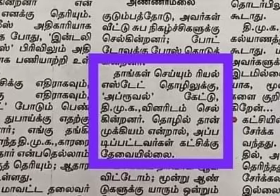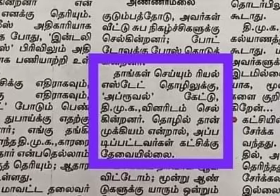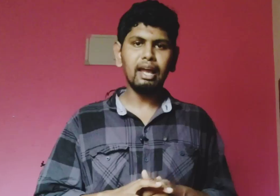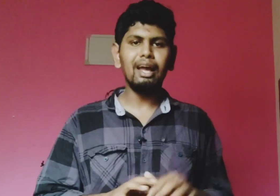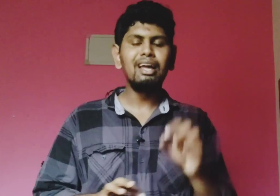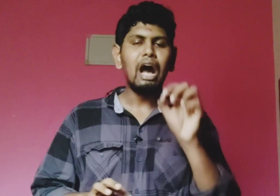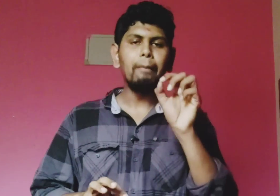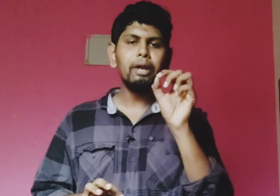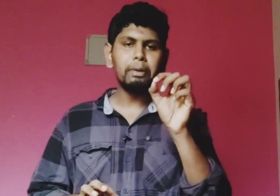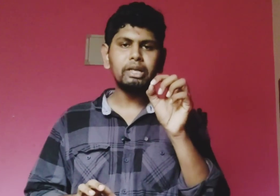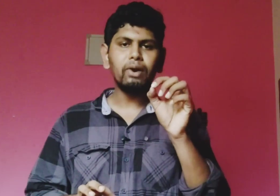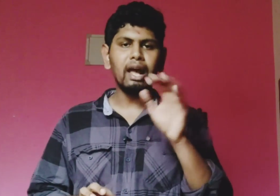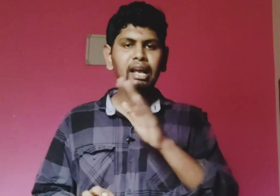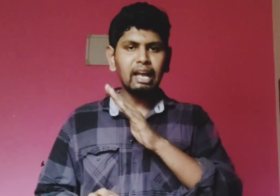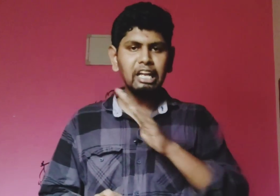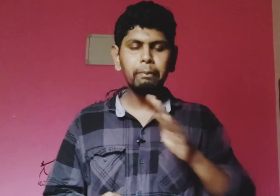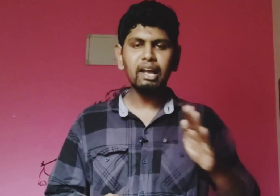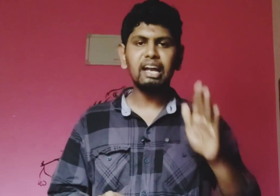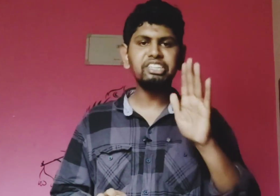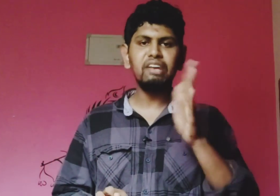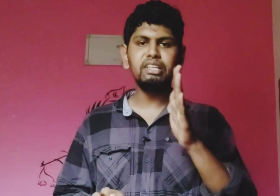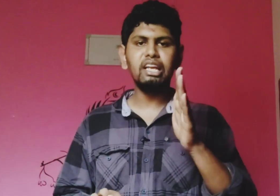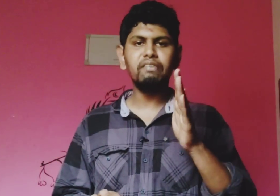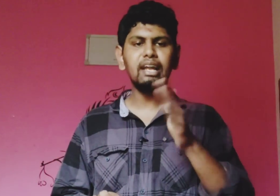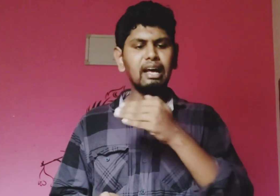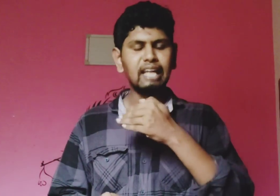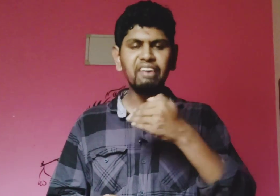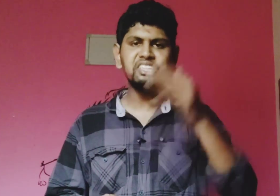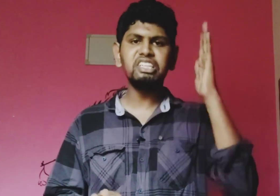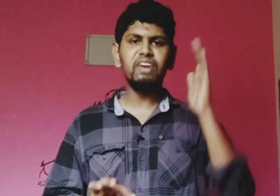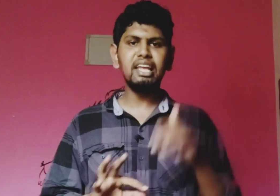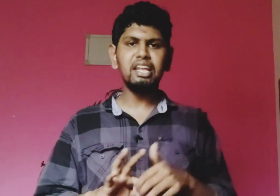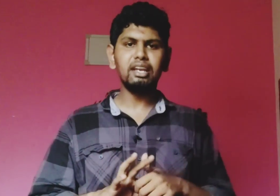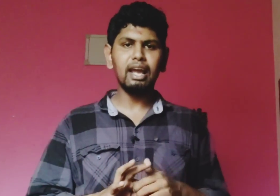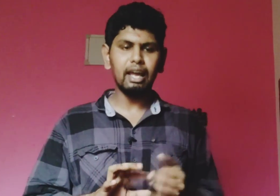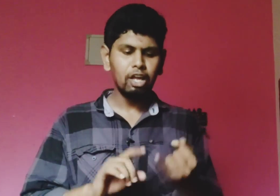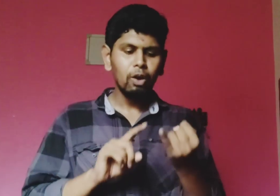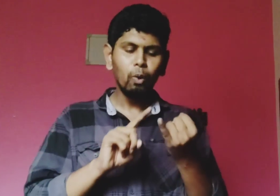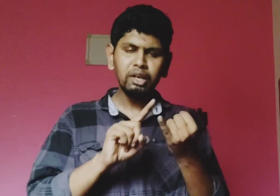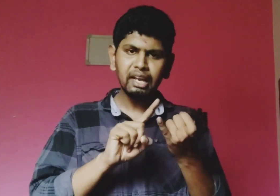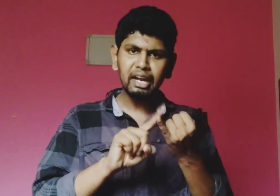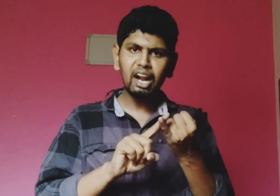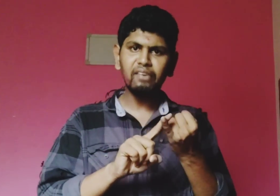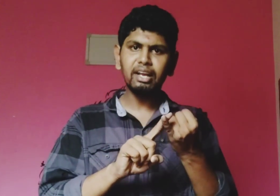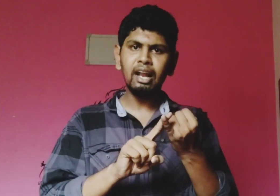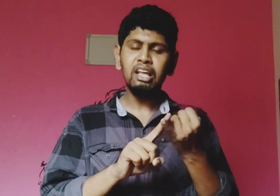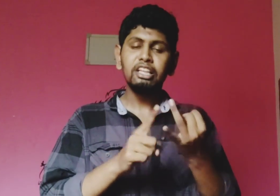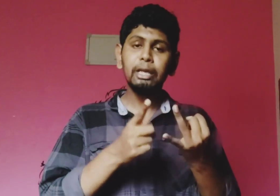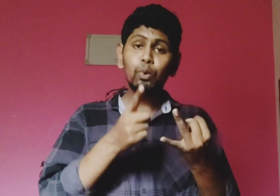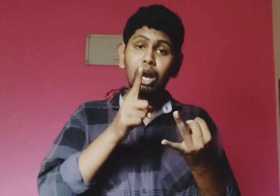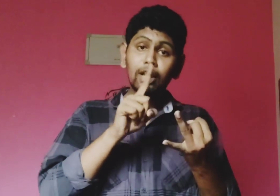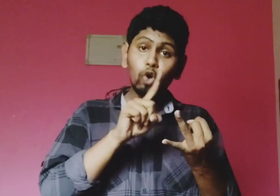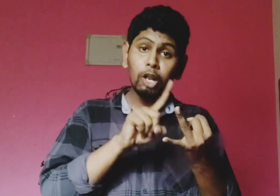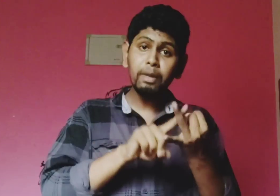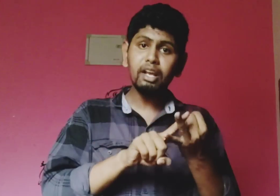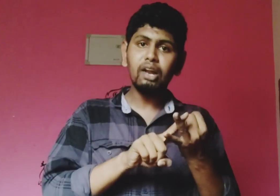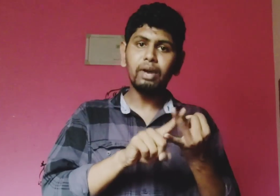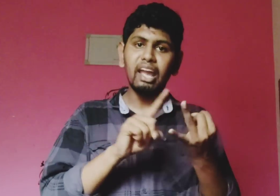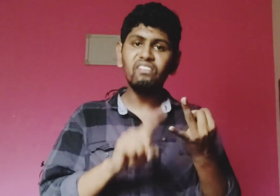போய்க்கிருக்காங்க. அப்படிப்பட்டவங்களாம் கண்டிப்பாக கட்சியில் வந்து இருக்க வேண்டாம், தயவு செஞ்சு வெளியேறிடுங்க. ஒழுக்க கேடானவர்கள் திமுக தொடர்பு இருக்கிறவங்க இவங்க